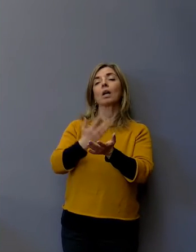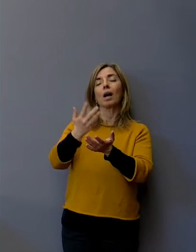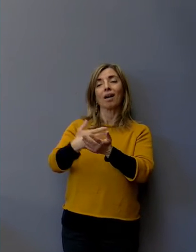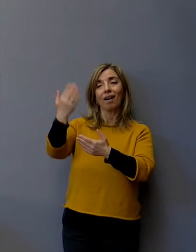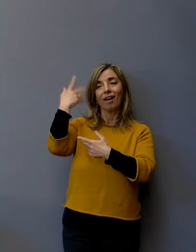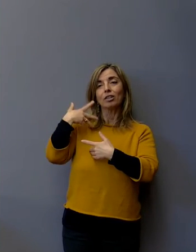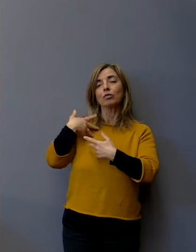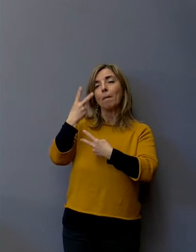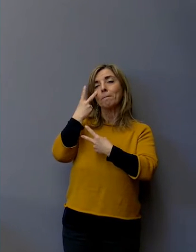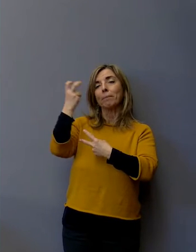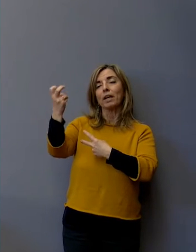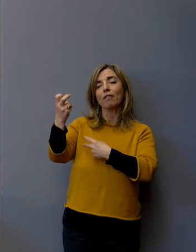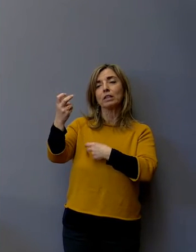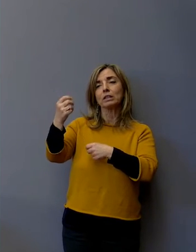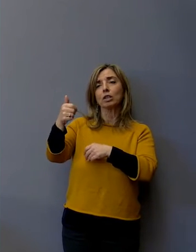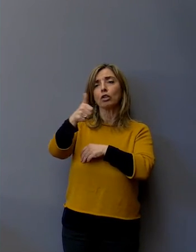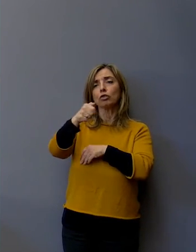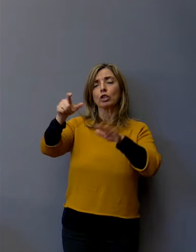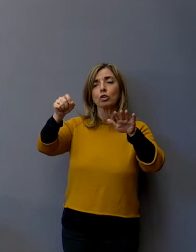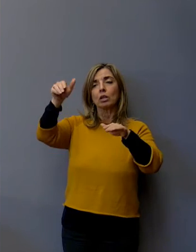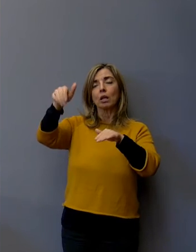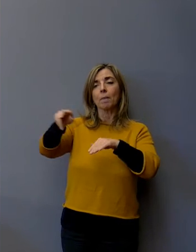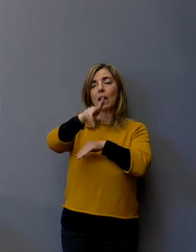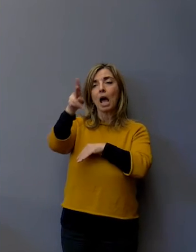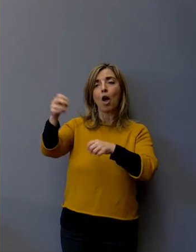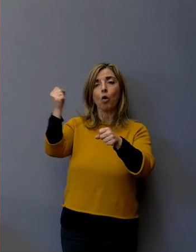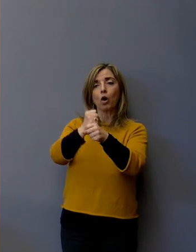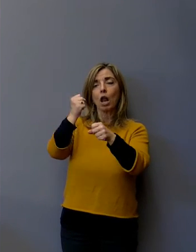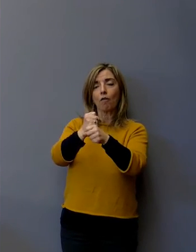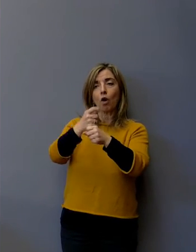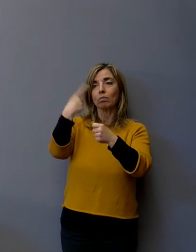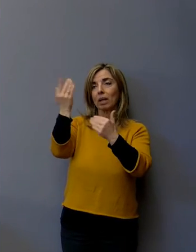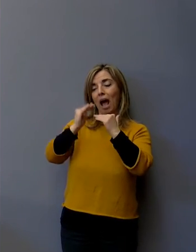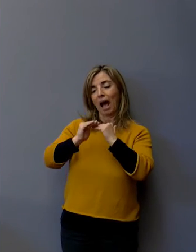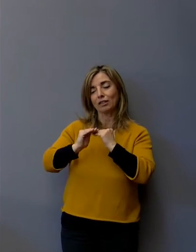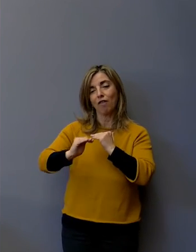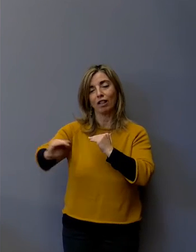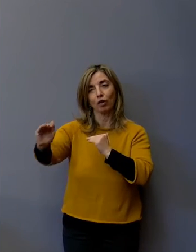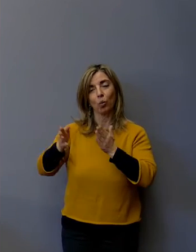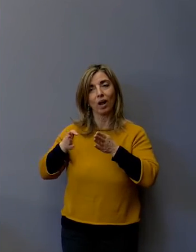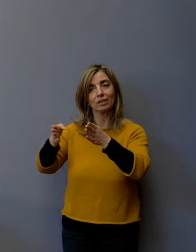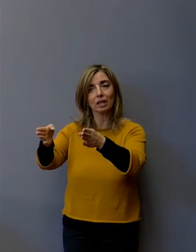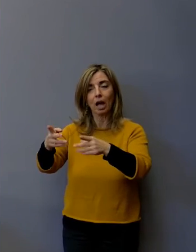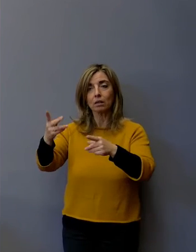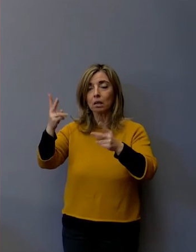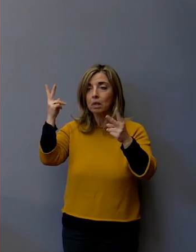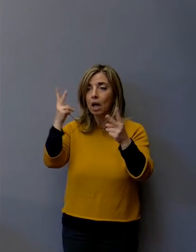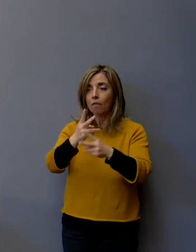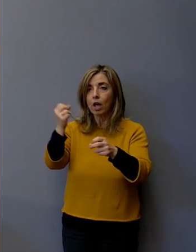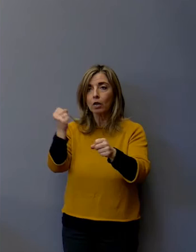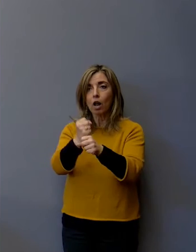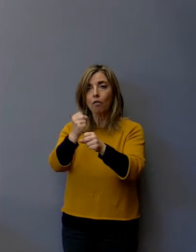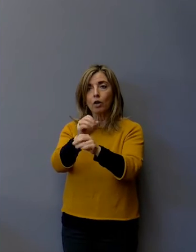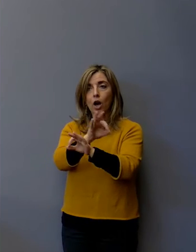per l'asfaltatura ne sono stati fatti 000 quindi probabilmente tutti questi lavori